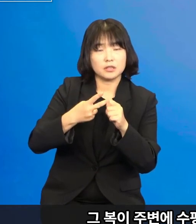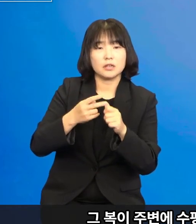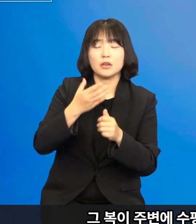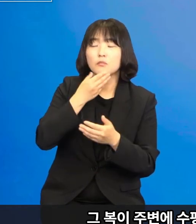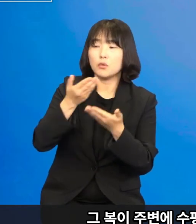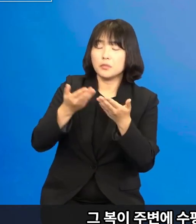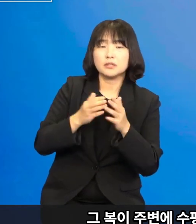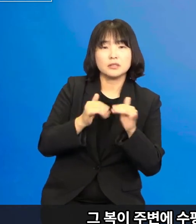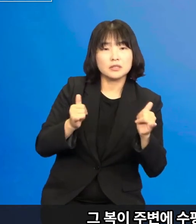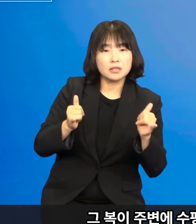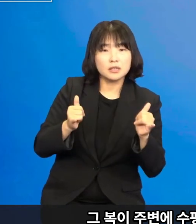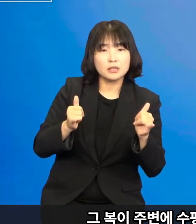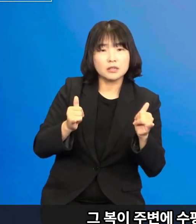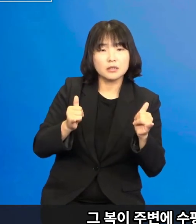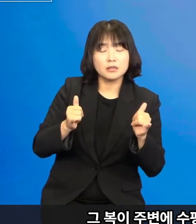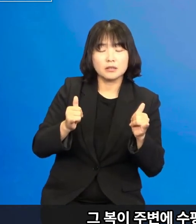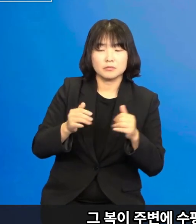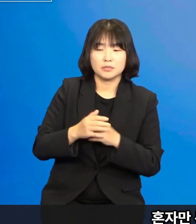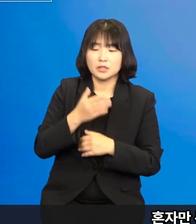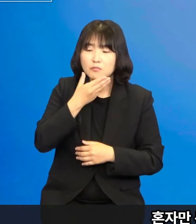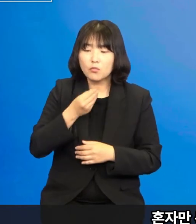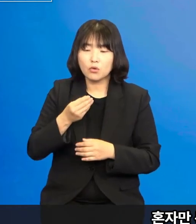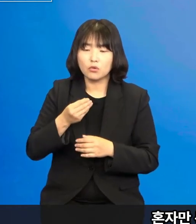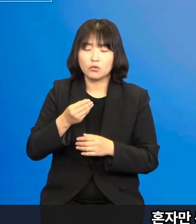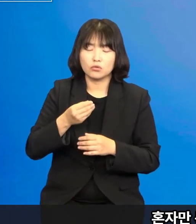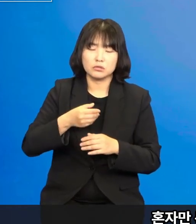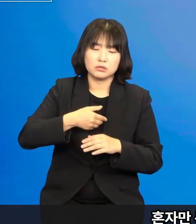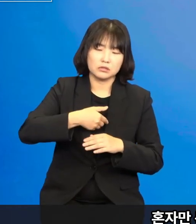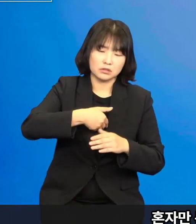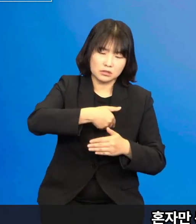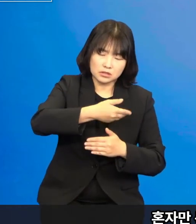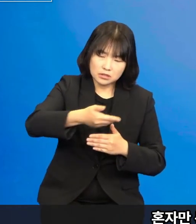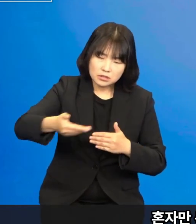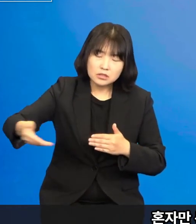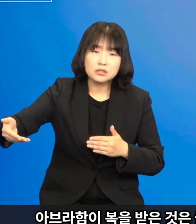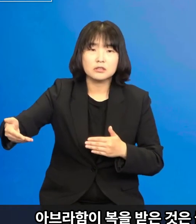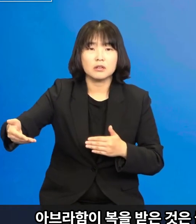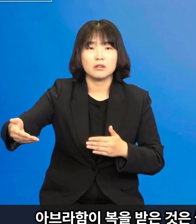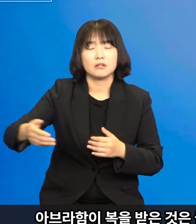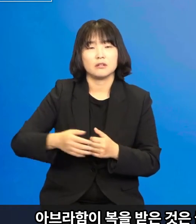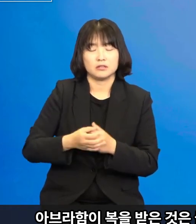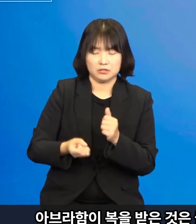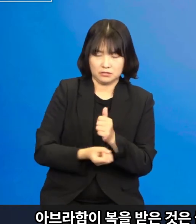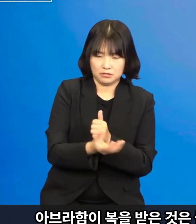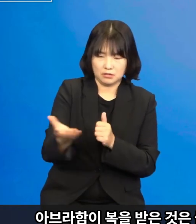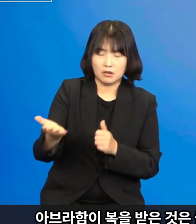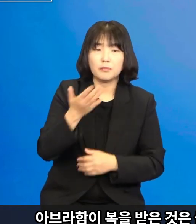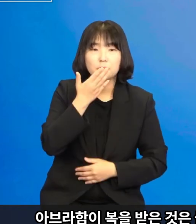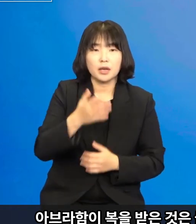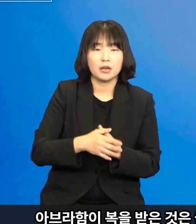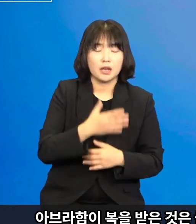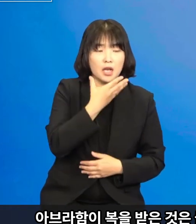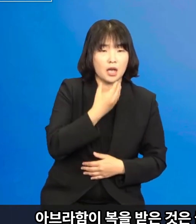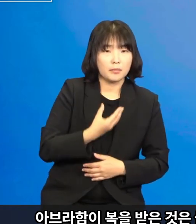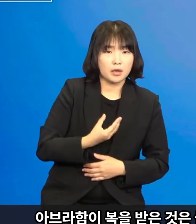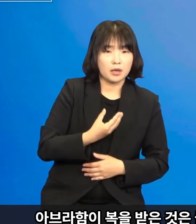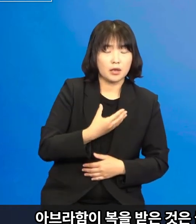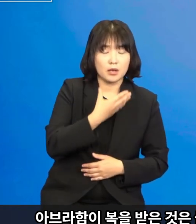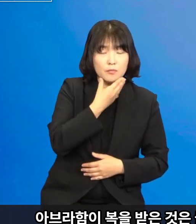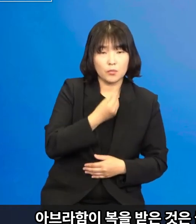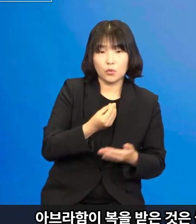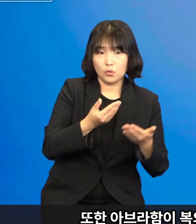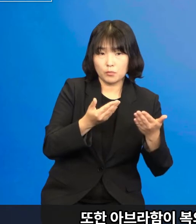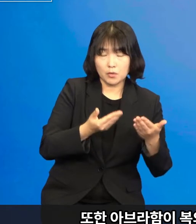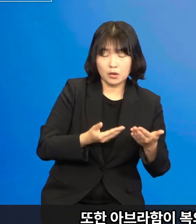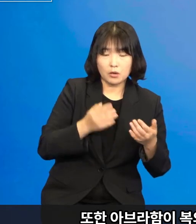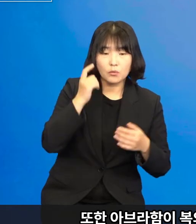그 복이 주변의 수평으로 흘러가게 되어 있어요. 혼자만 복이 되지 않아요. 아브라함이 복을 받은 것은 늘 그 하나님 앞에